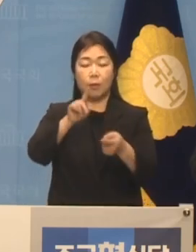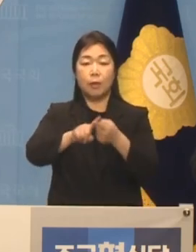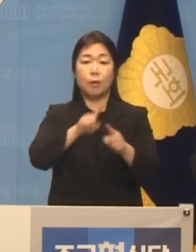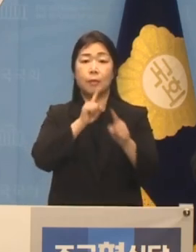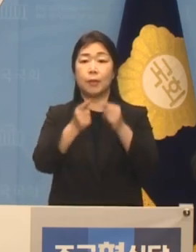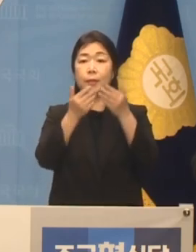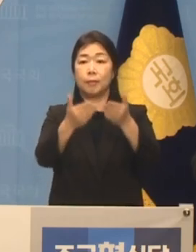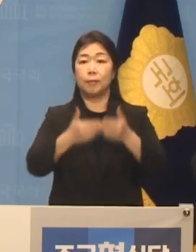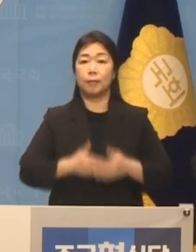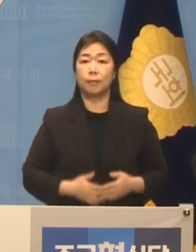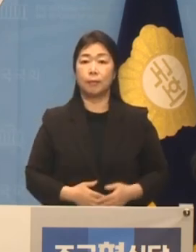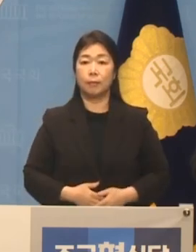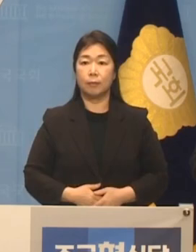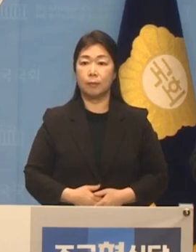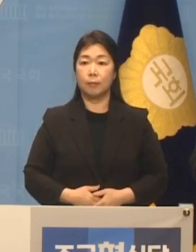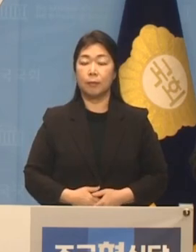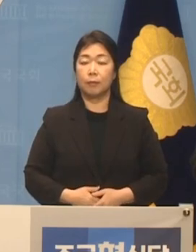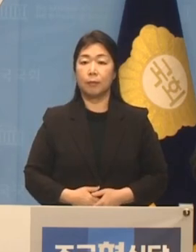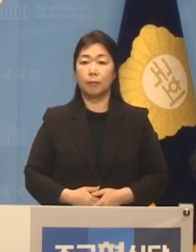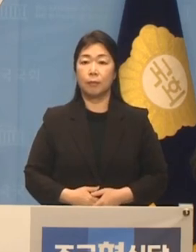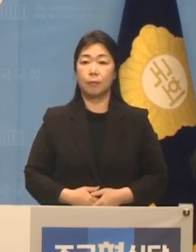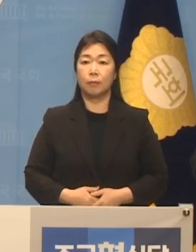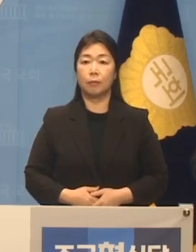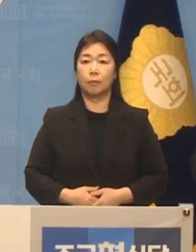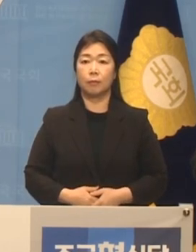기자회견문을 낭독하겠습니다.